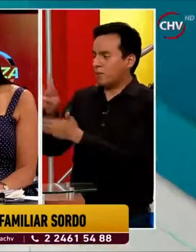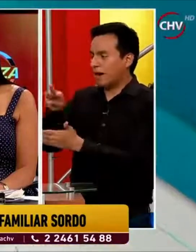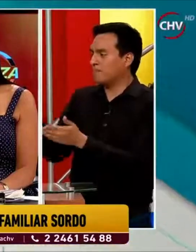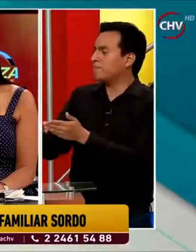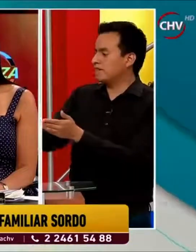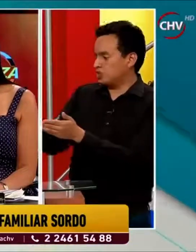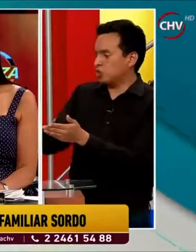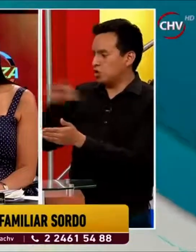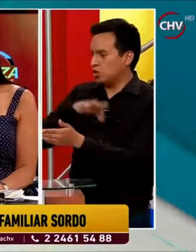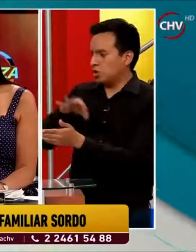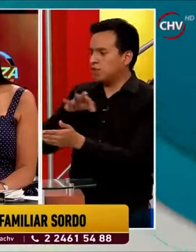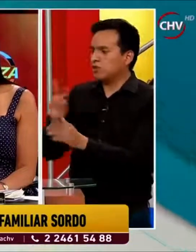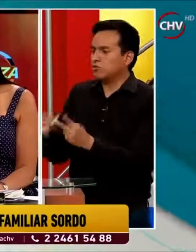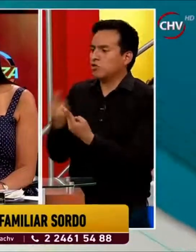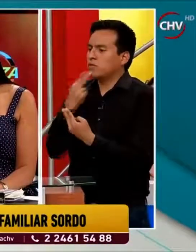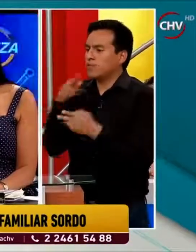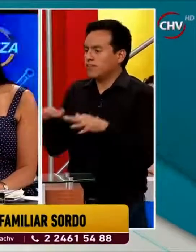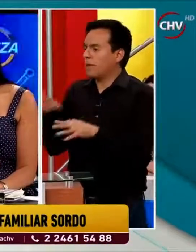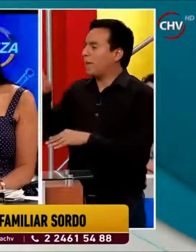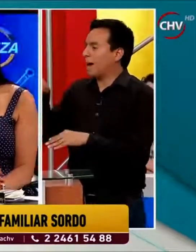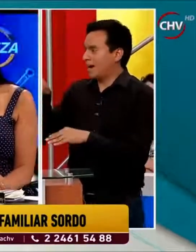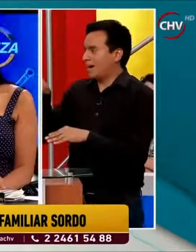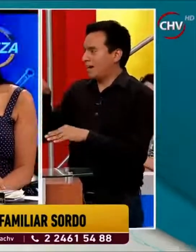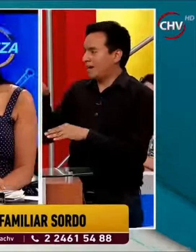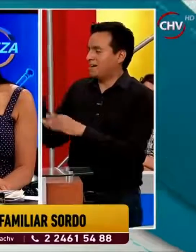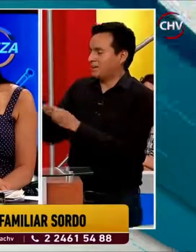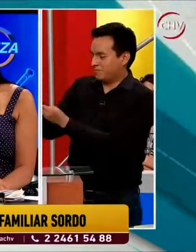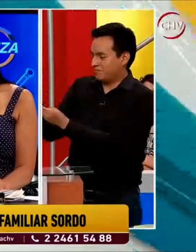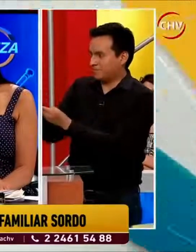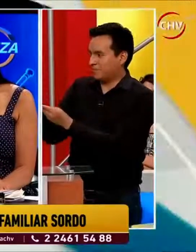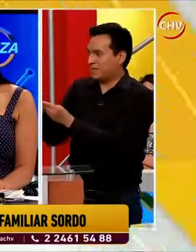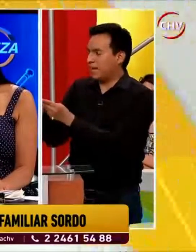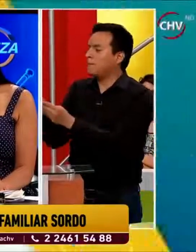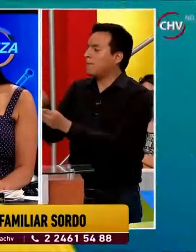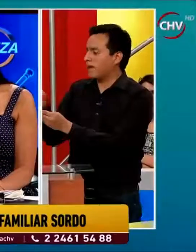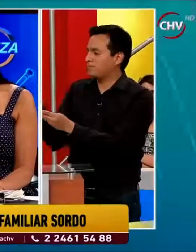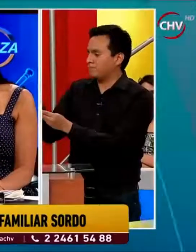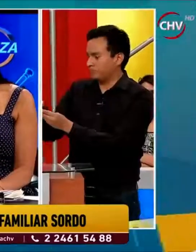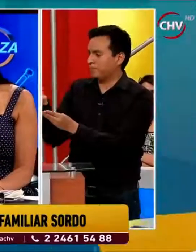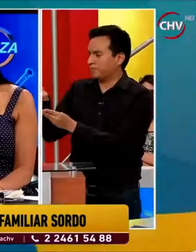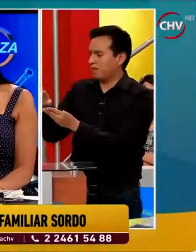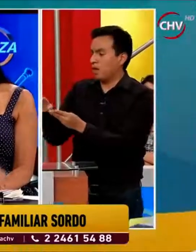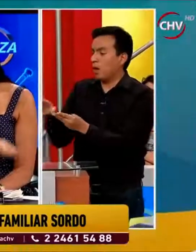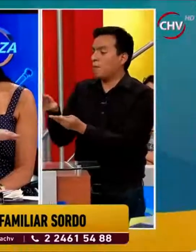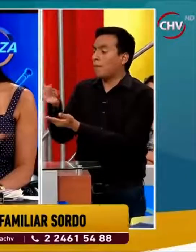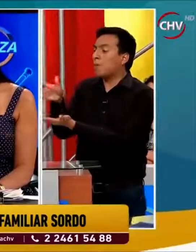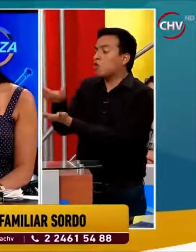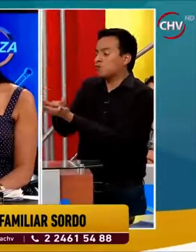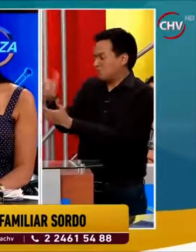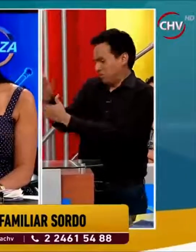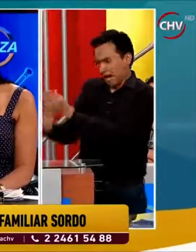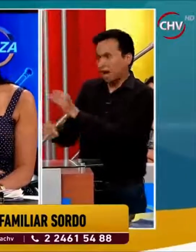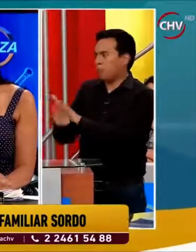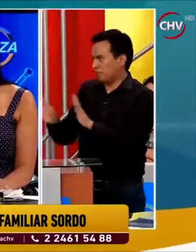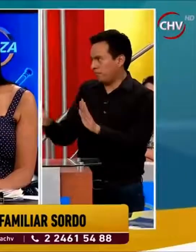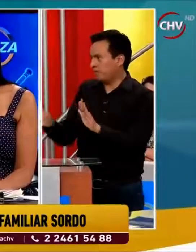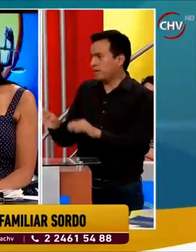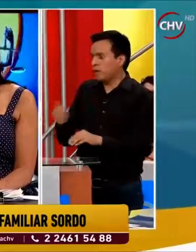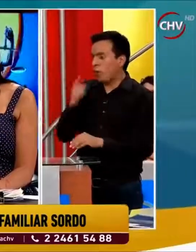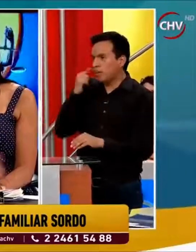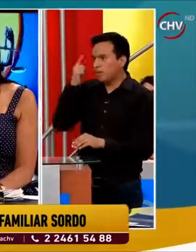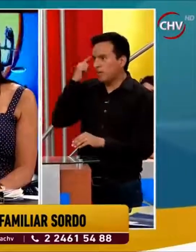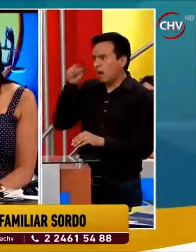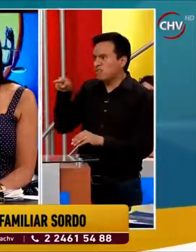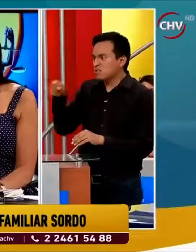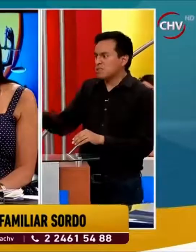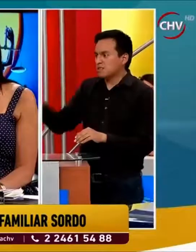la sobrevivencia era de su papá. Exactamente. Perfecto. Y la percibía su mamá. Exacto. Y al fallecer su mamá se acabó. Se acabó. Y él cree que le corresponde a él. Claro.